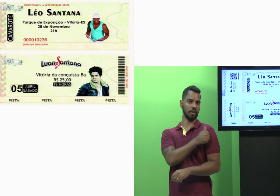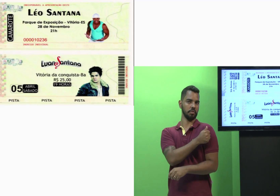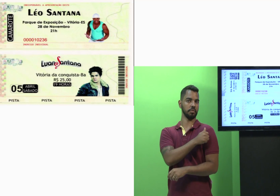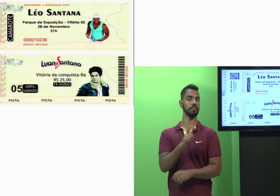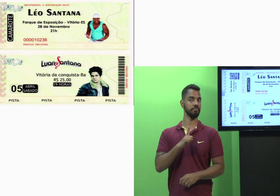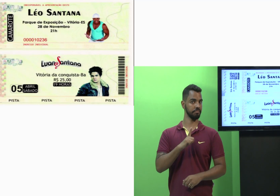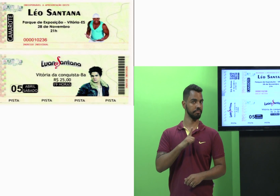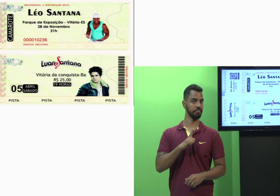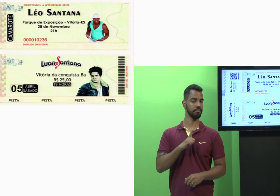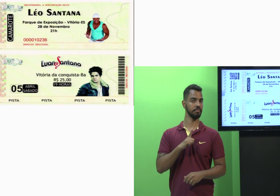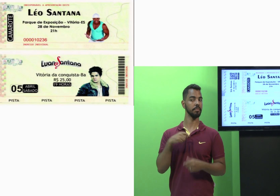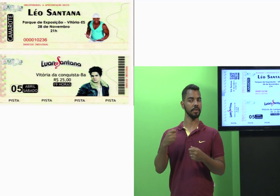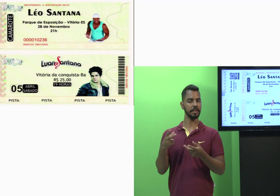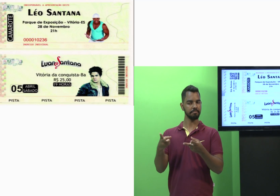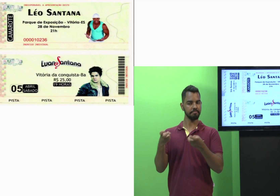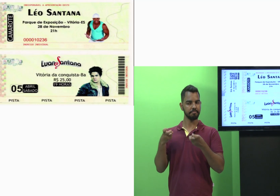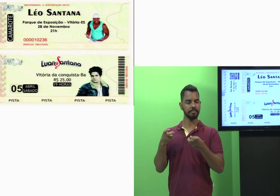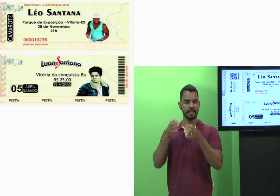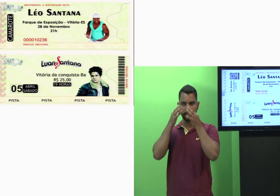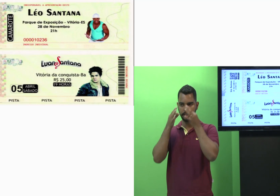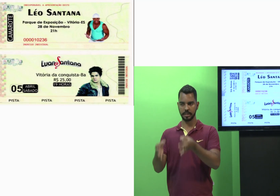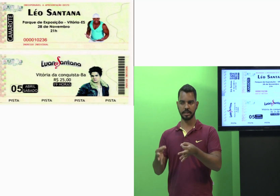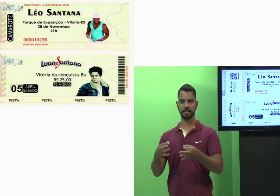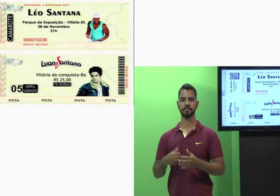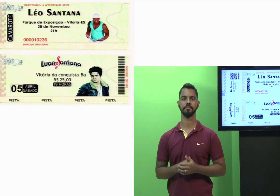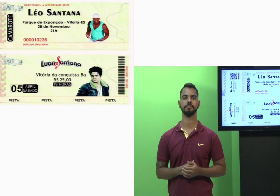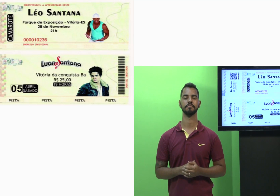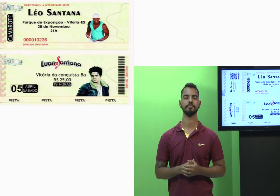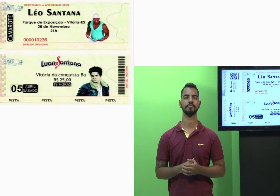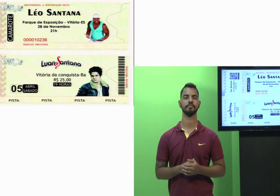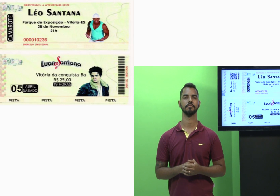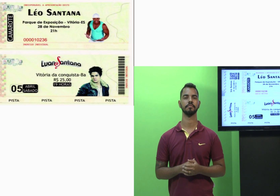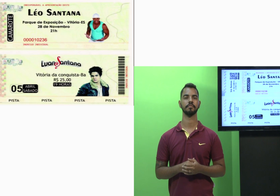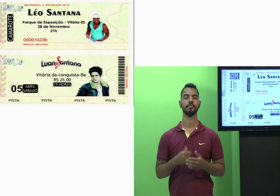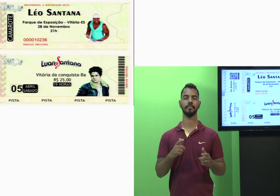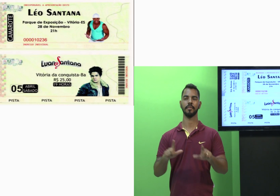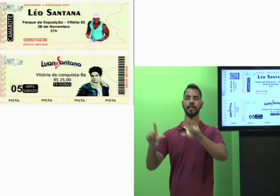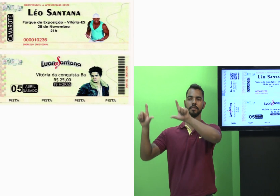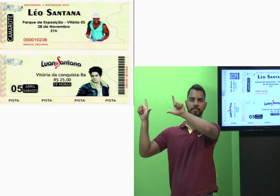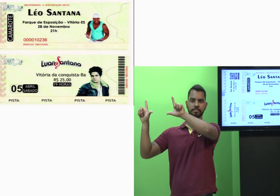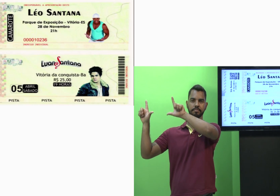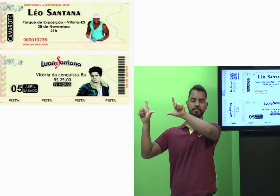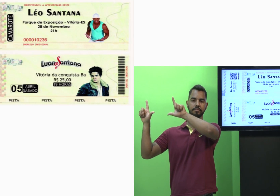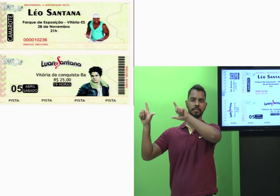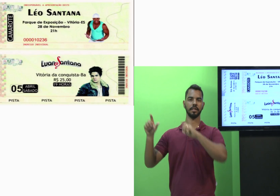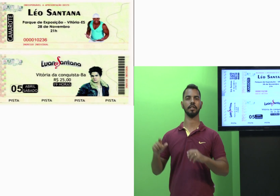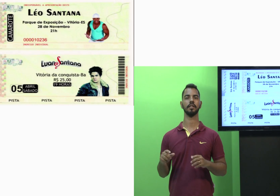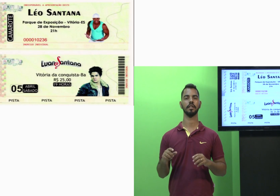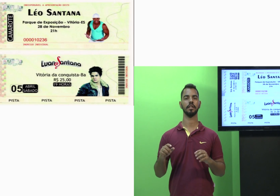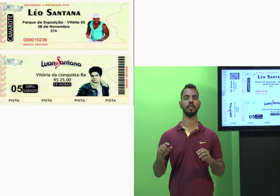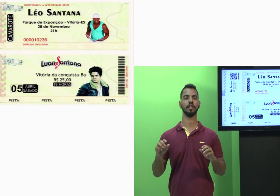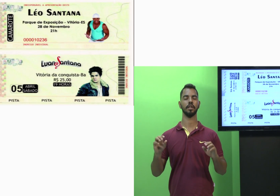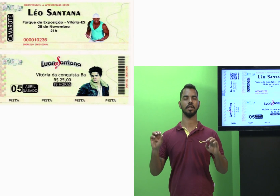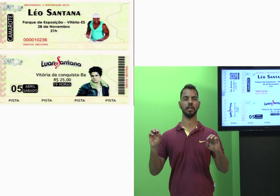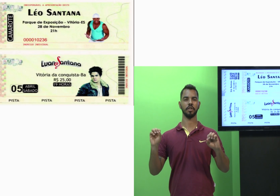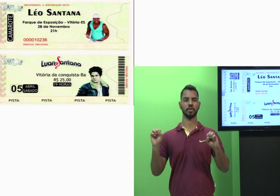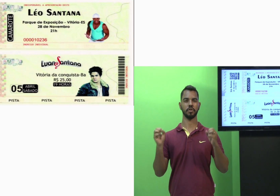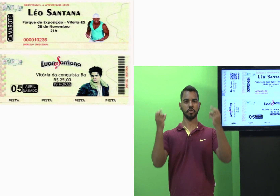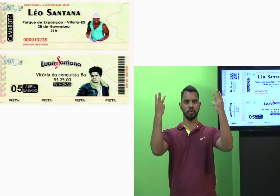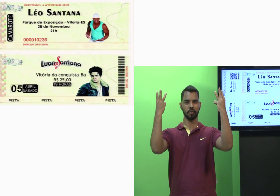bilhete de show, de 2 shows. Aqui de um show